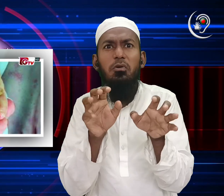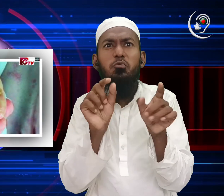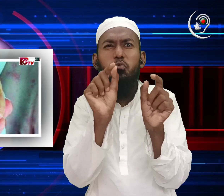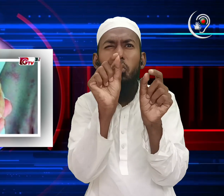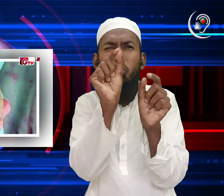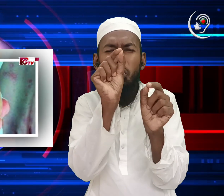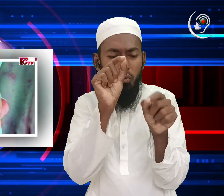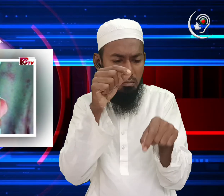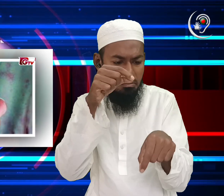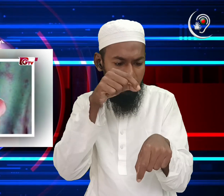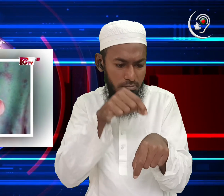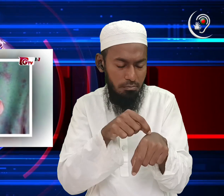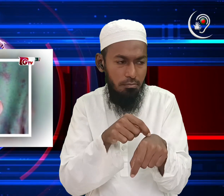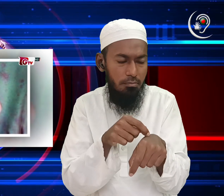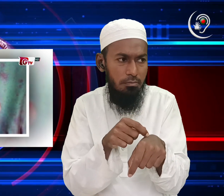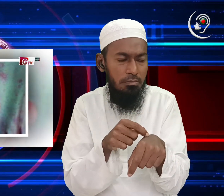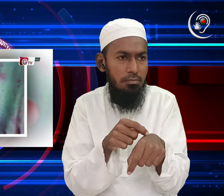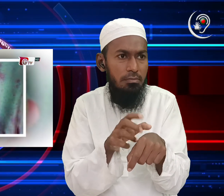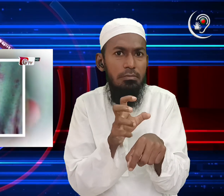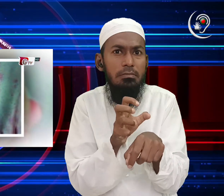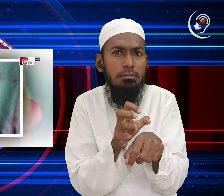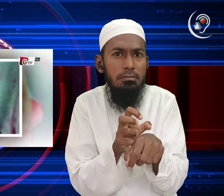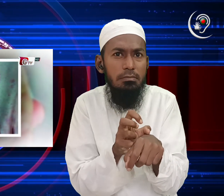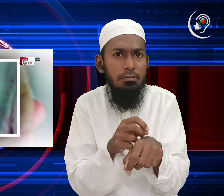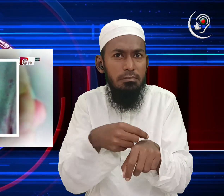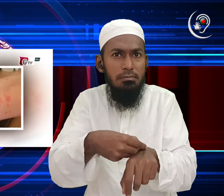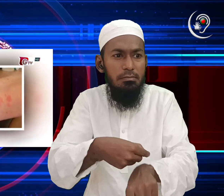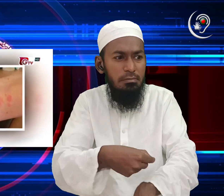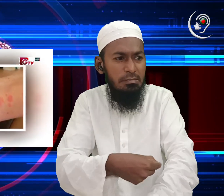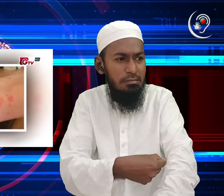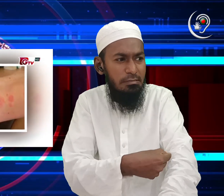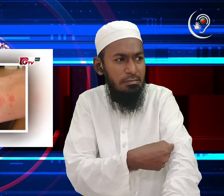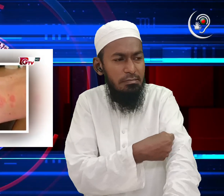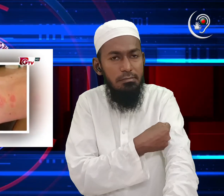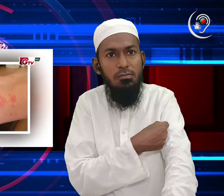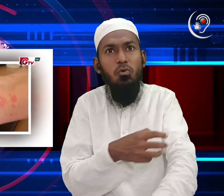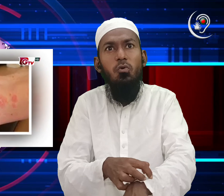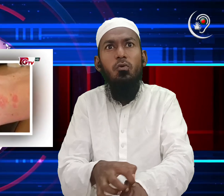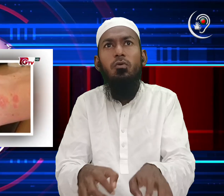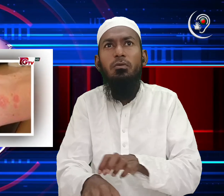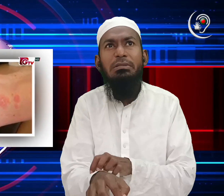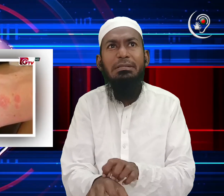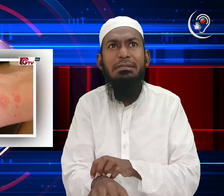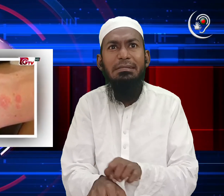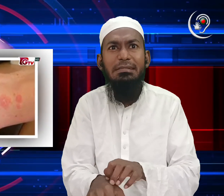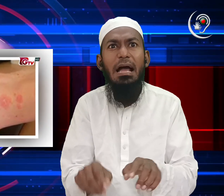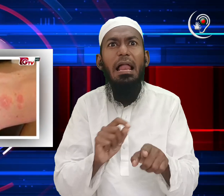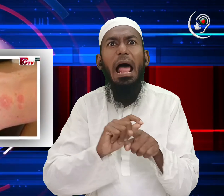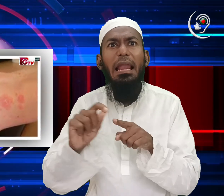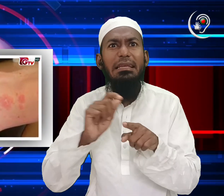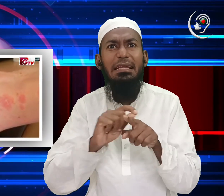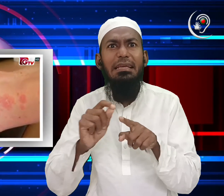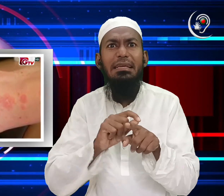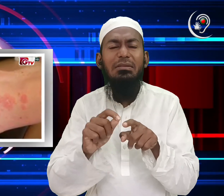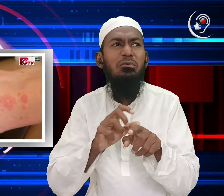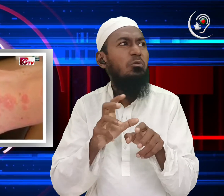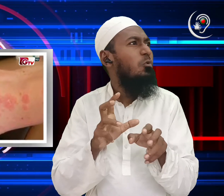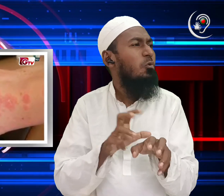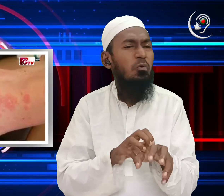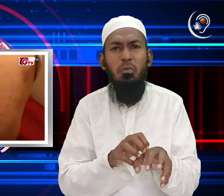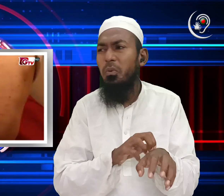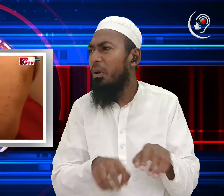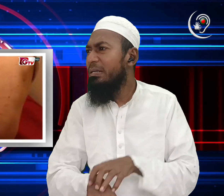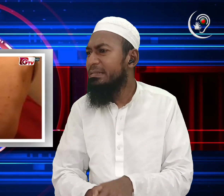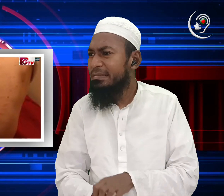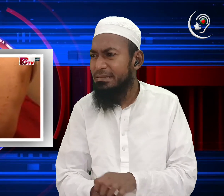স্ক্যাবিসের প্রধান লক্ষণগুলো হলো তীব্র চুলকানি, বিশেষ করে রাতে চুলকানি বাড়ে, ফুসকুড়ি, ছোট ছোট লালচে দানা